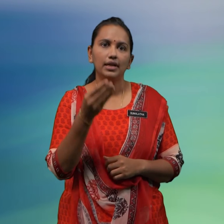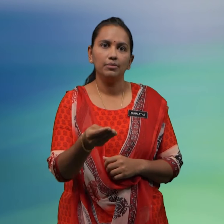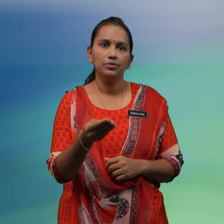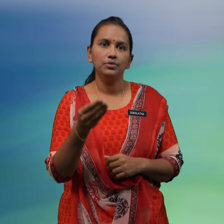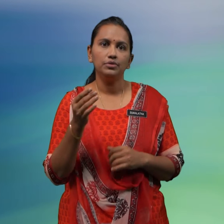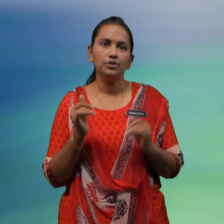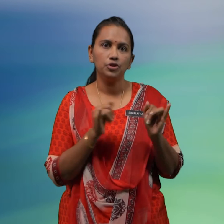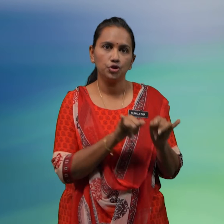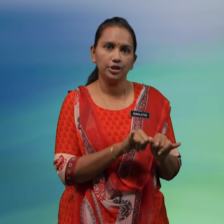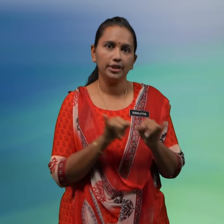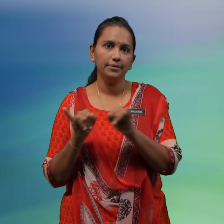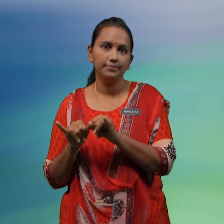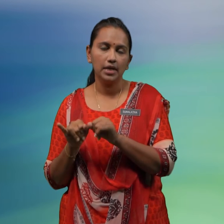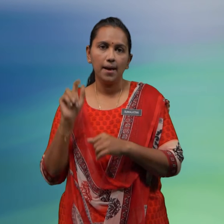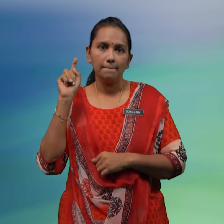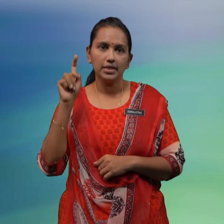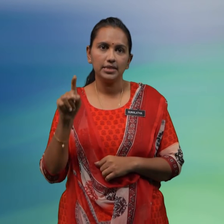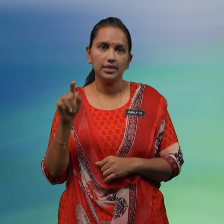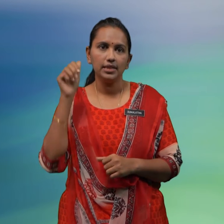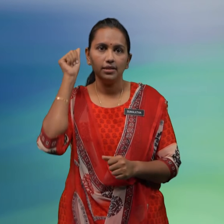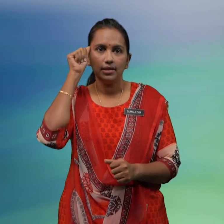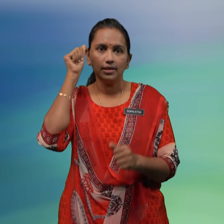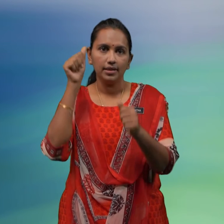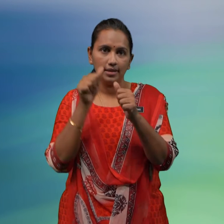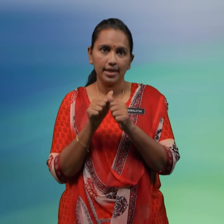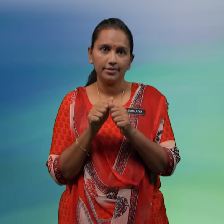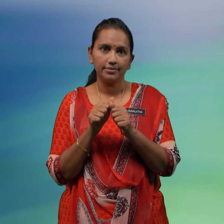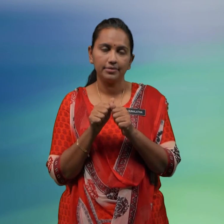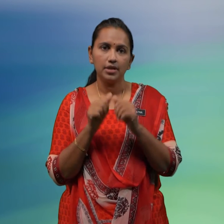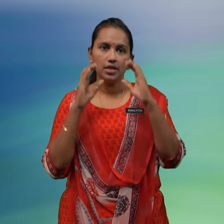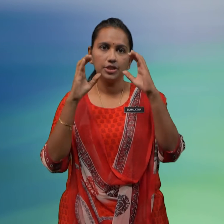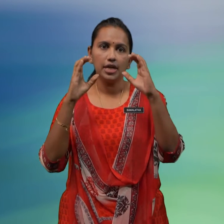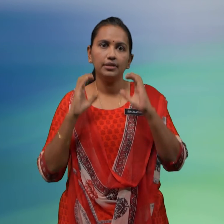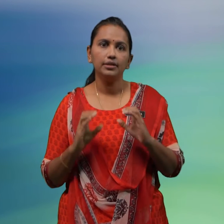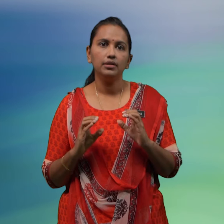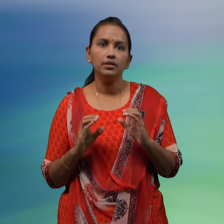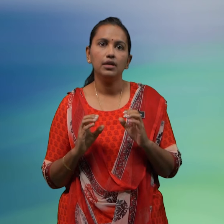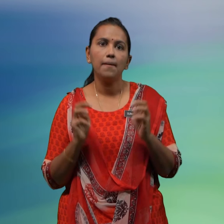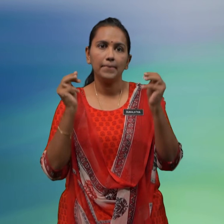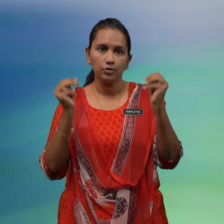Kamu juga mesti ingat cara